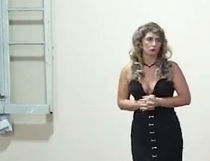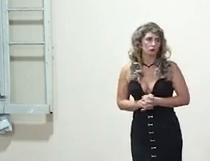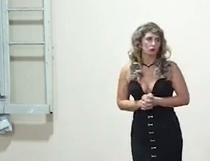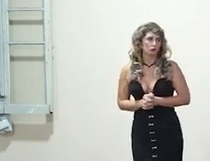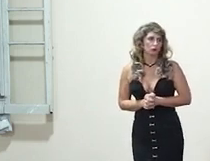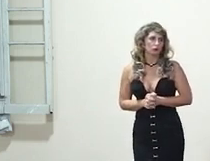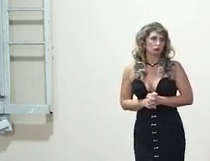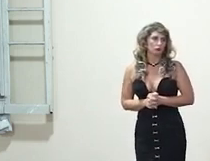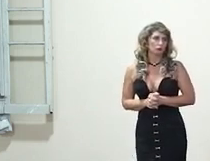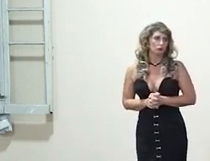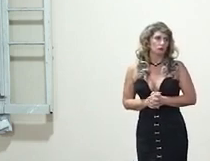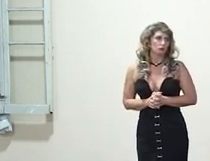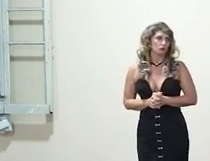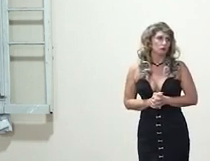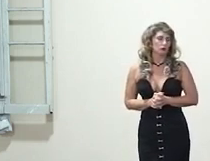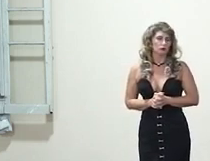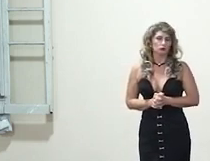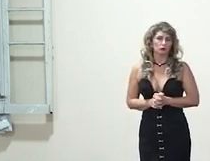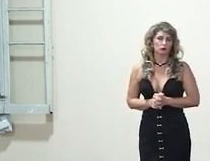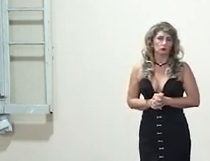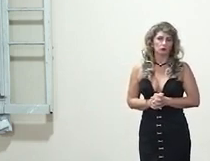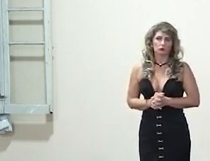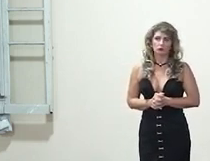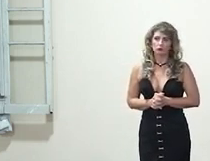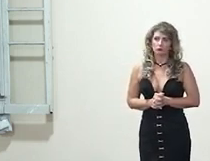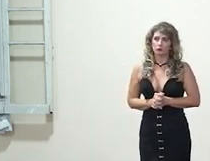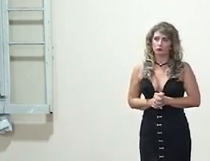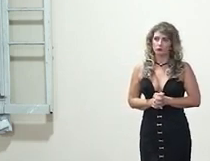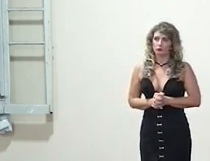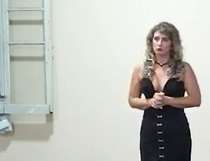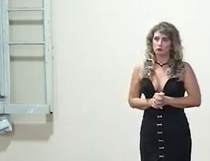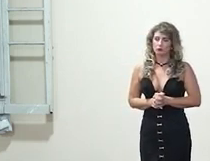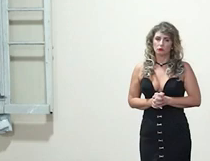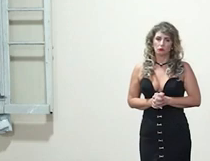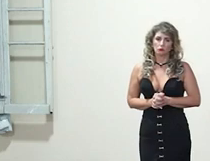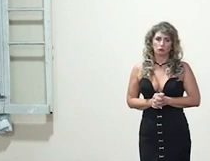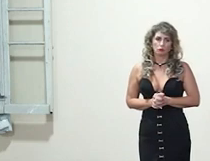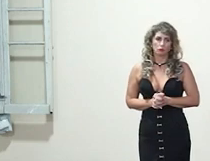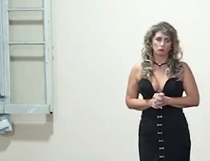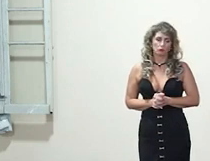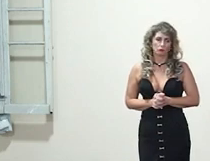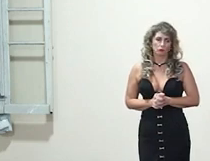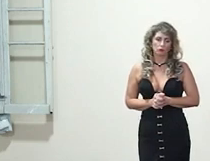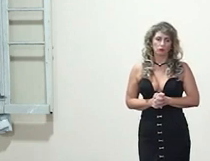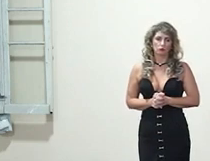está recebendo um mal por isso. Então, o que aconteceu? Teve uma evolução, né?